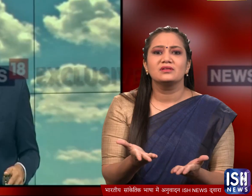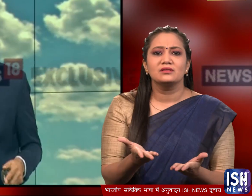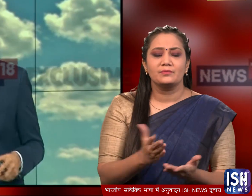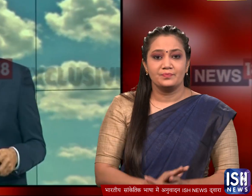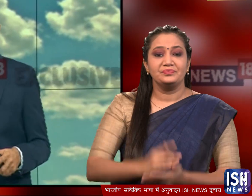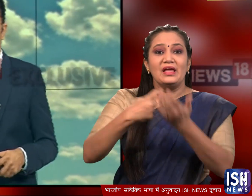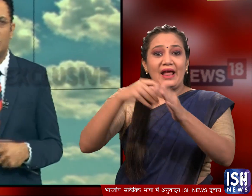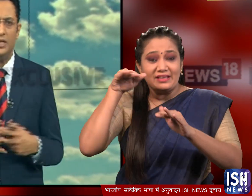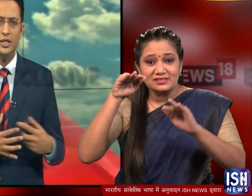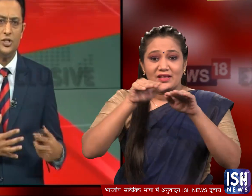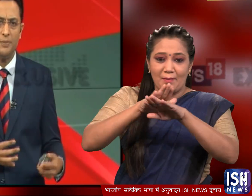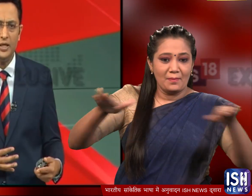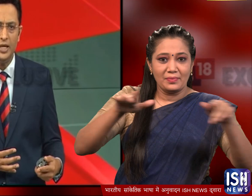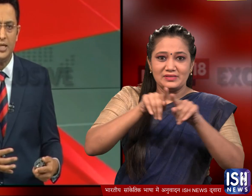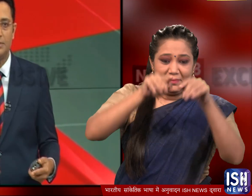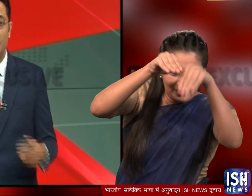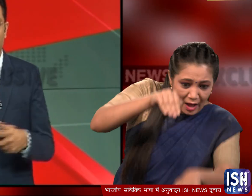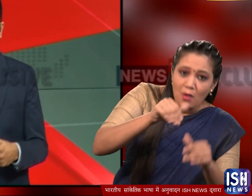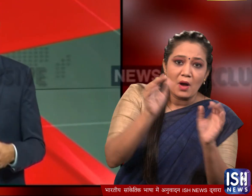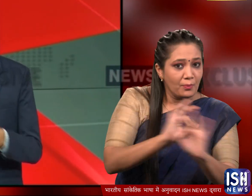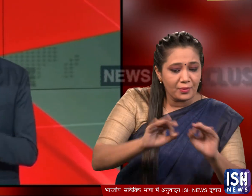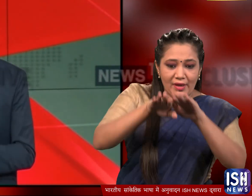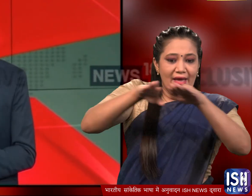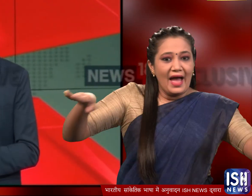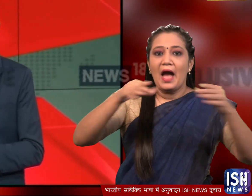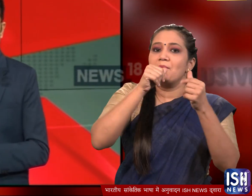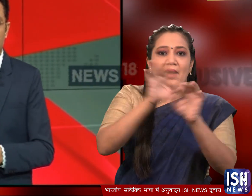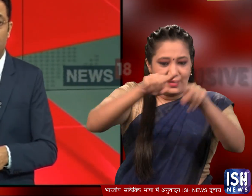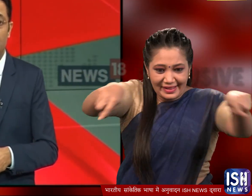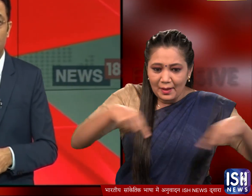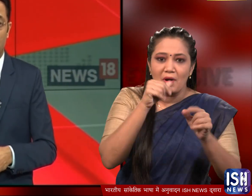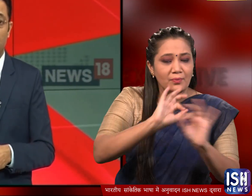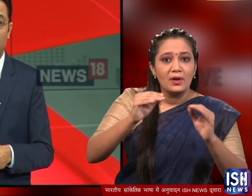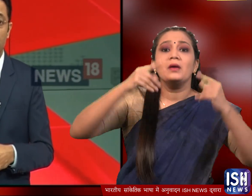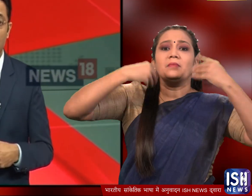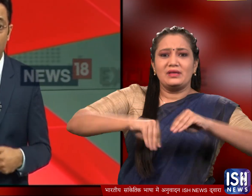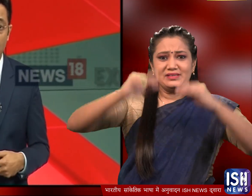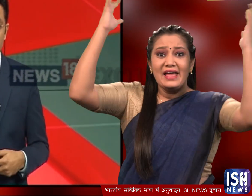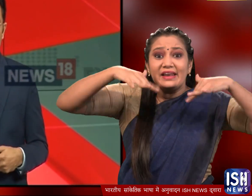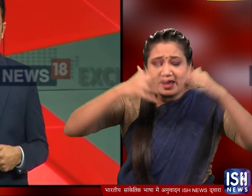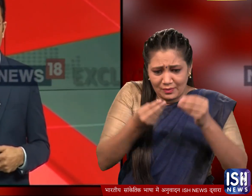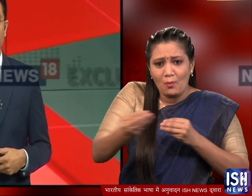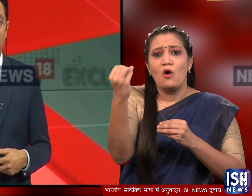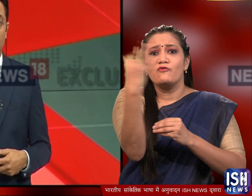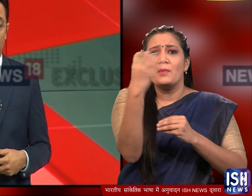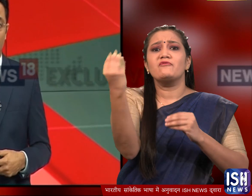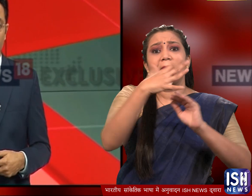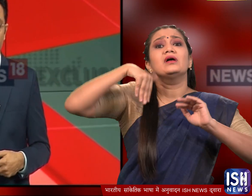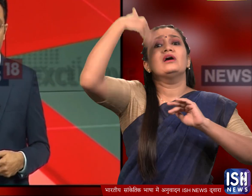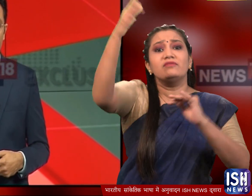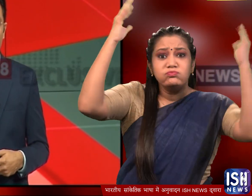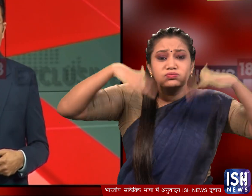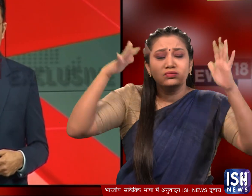कुल मिलाकर राजस्थान में न तो जमीन के नीचे पानी है, न जमीन पर, और आसमान से पानी आने में भी अभी 4-5 महीने इंतजार करना